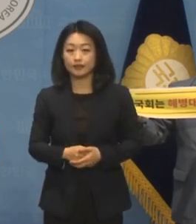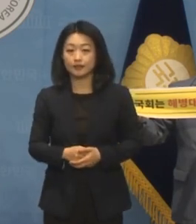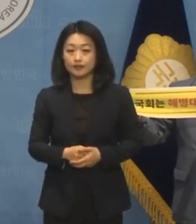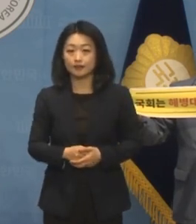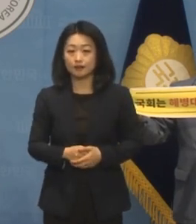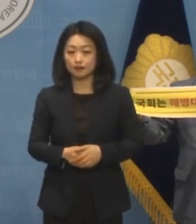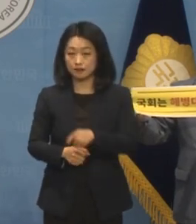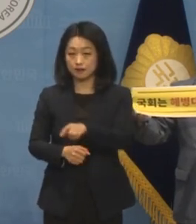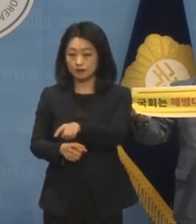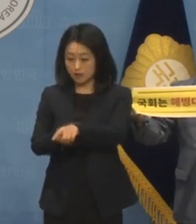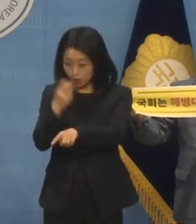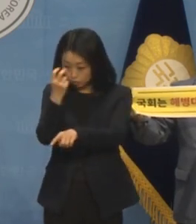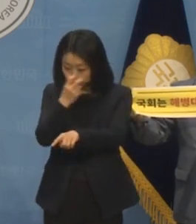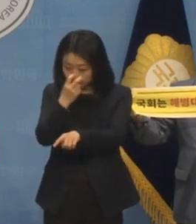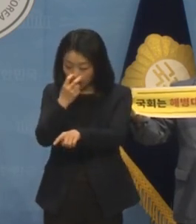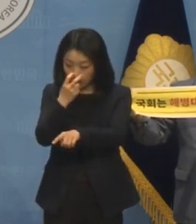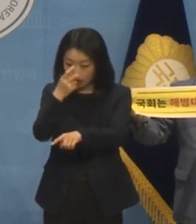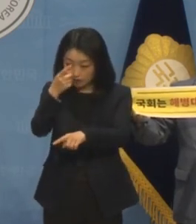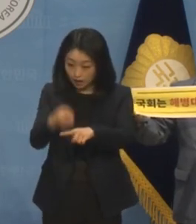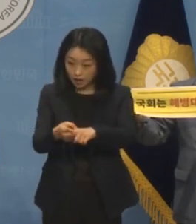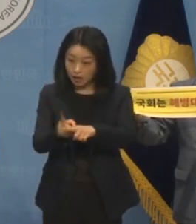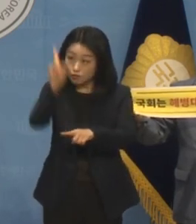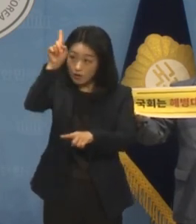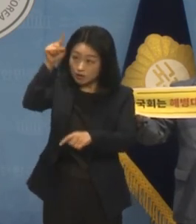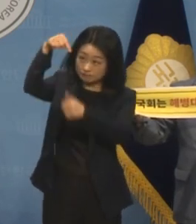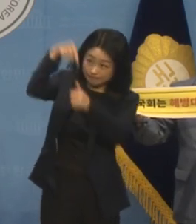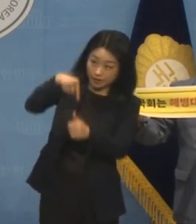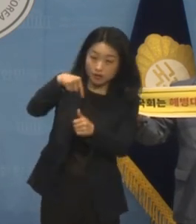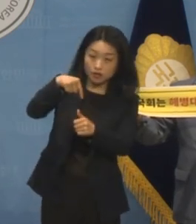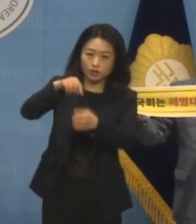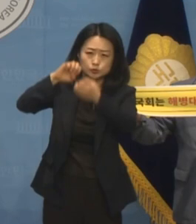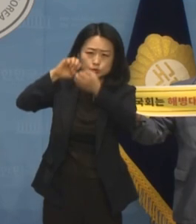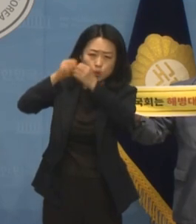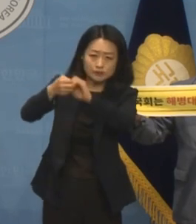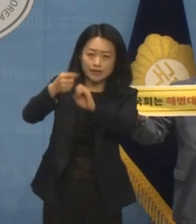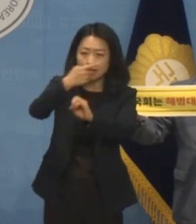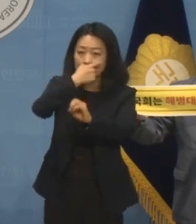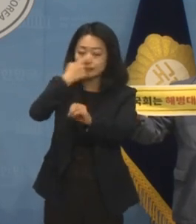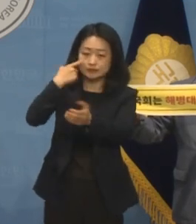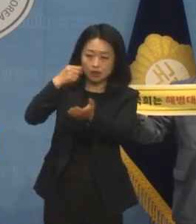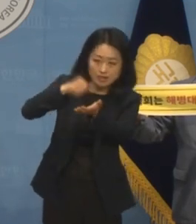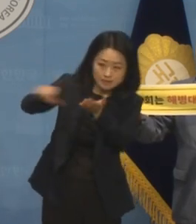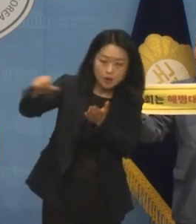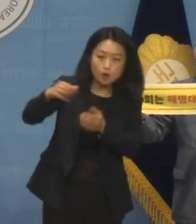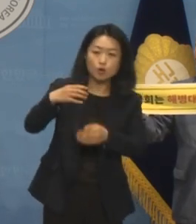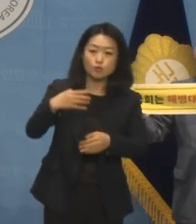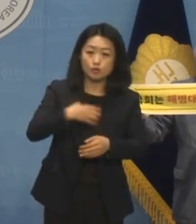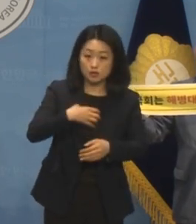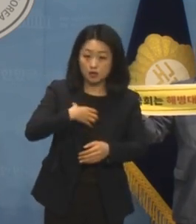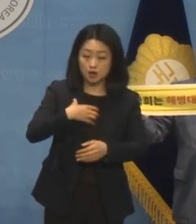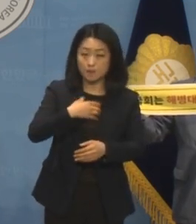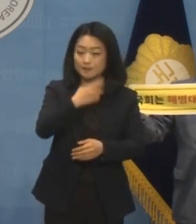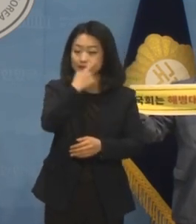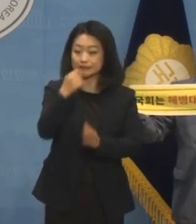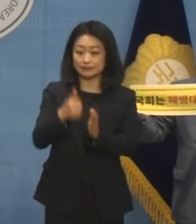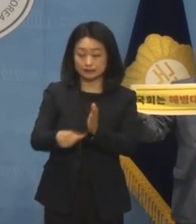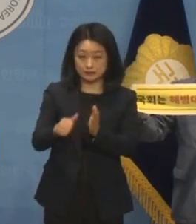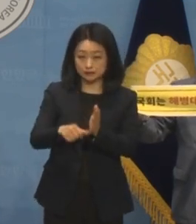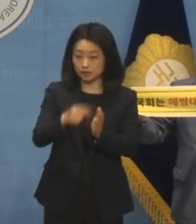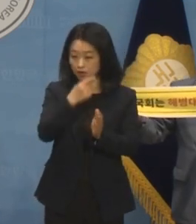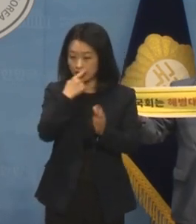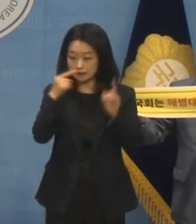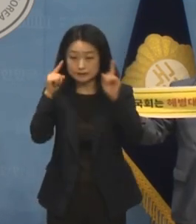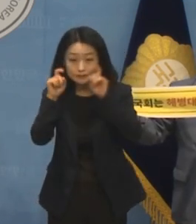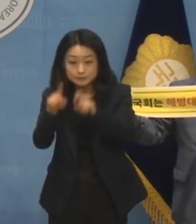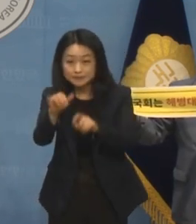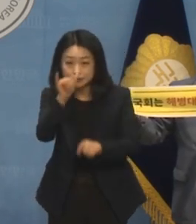과정에서도 무리한 외압과 은폐, 조작, 그리고 증거인멸들이 계속해서 나왔다는 여러 가지 의혹들이 나오고